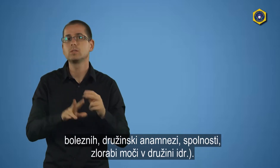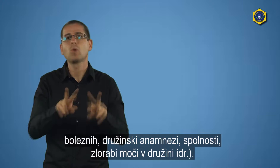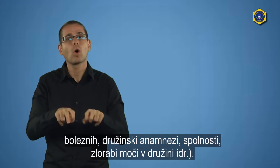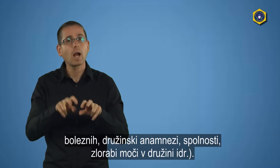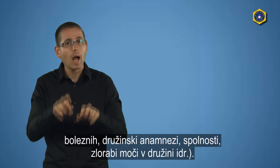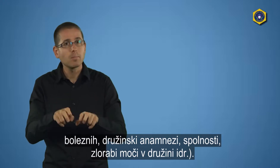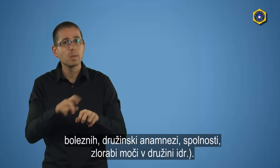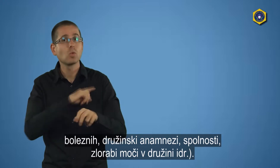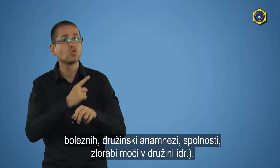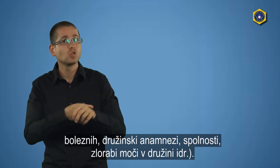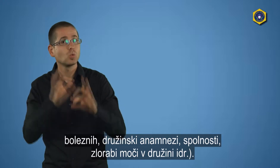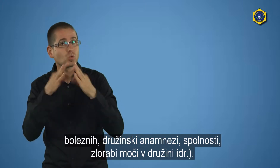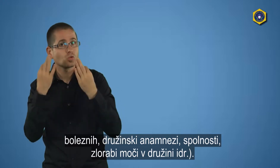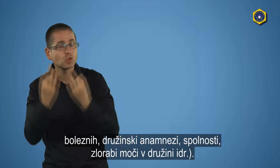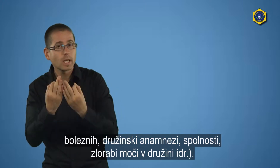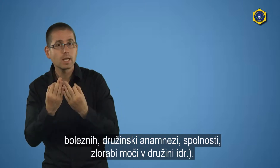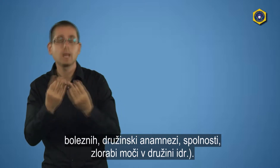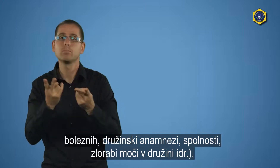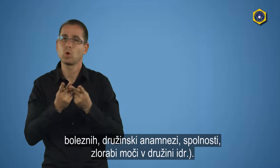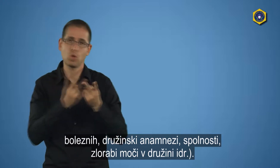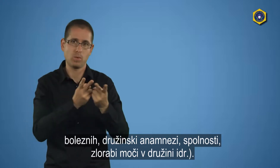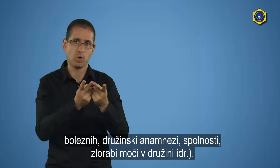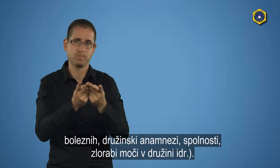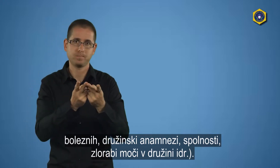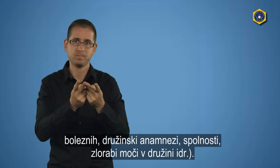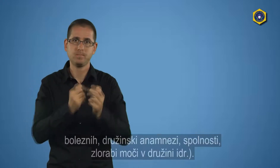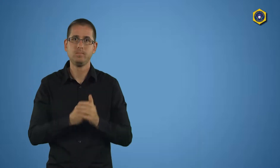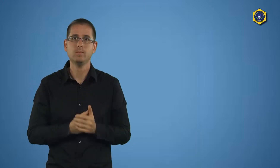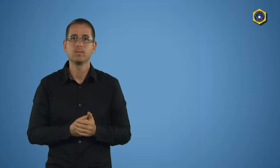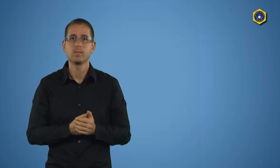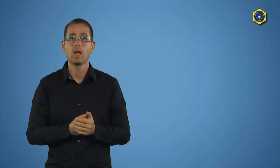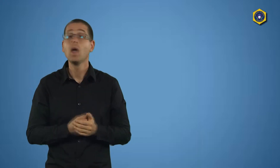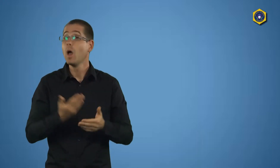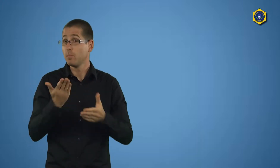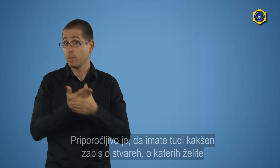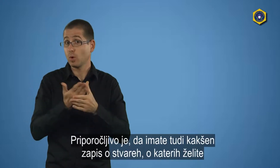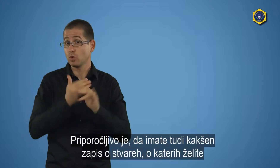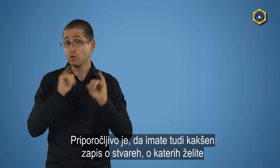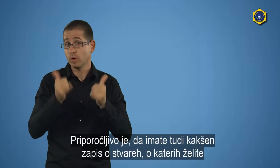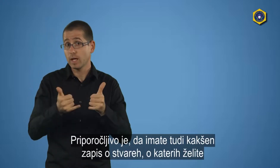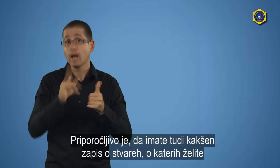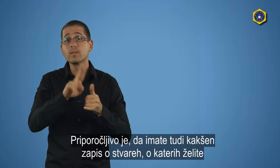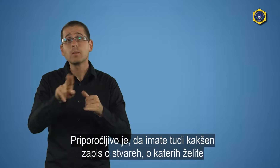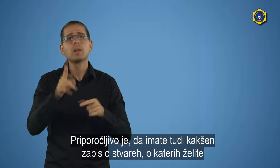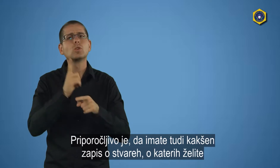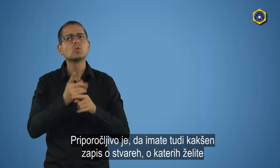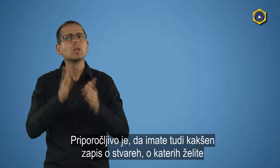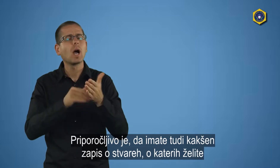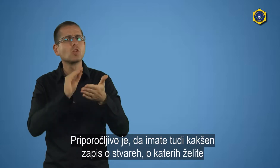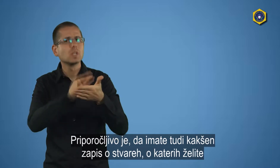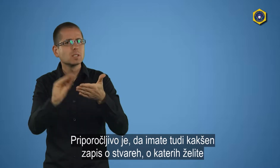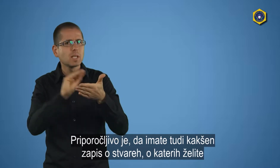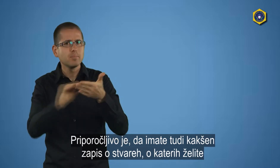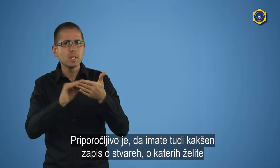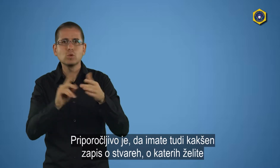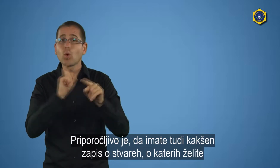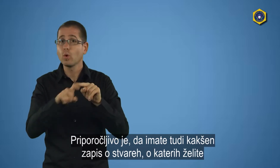anamnezi, spolnosti, zlorabi moči v družini in drugo. Priporočljivo je, da imate tudi kakšen